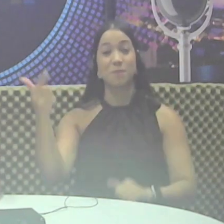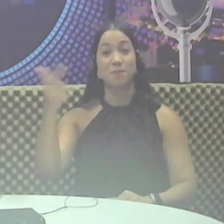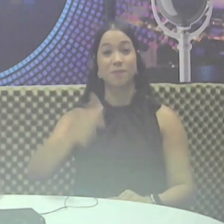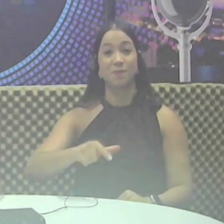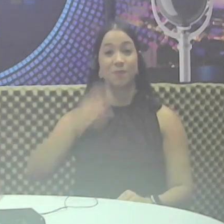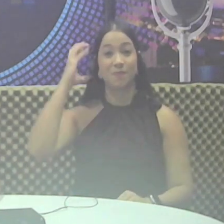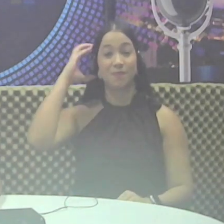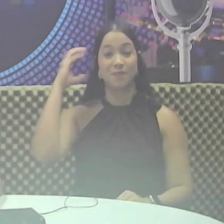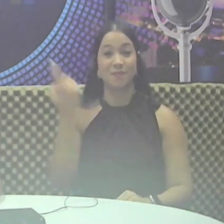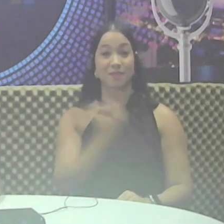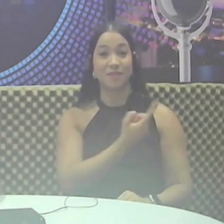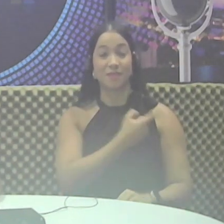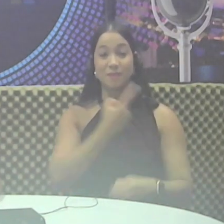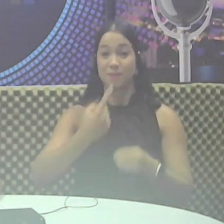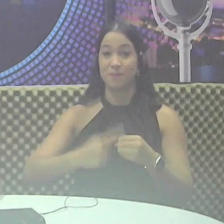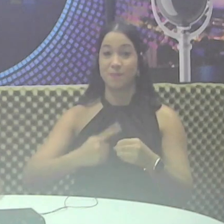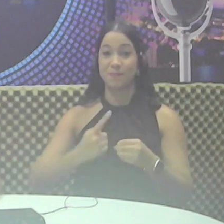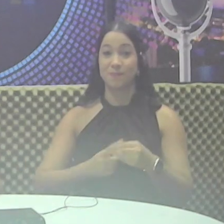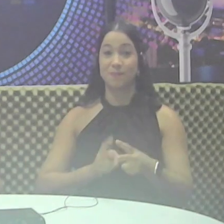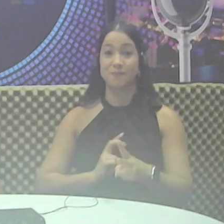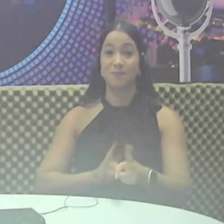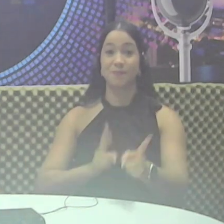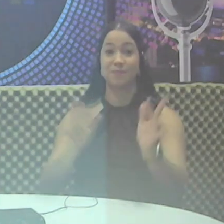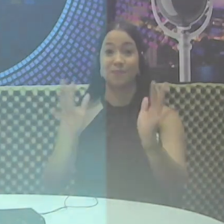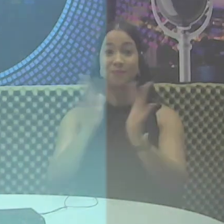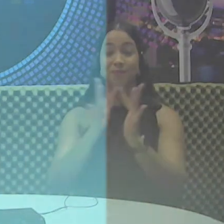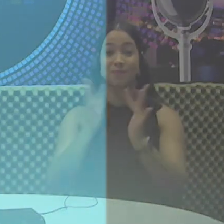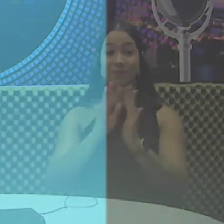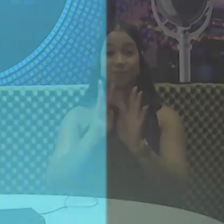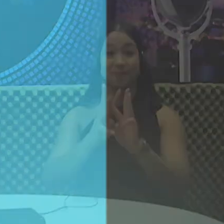mais uma edição do programa da Rádio Nossa Cidade.